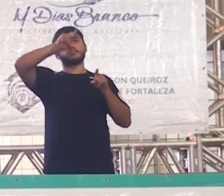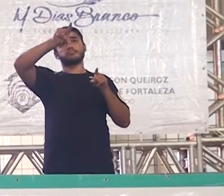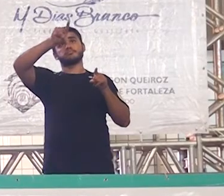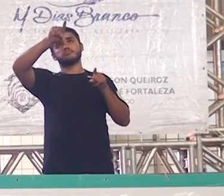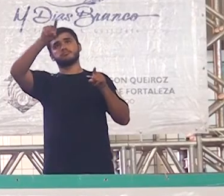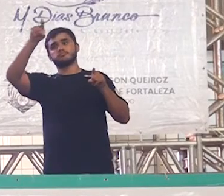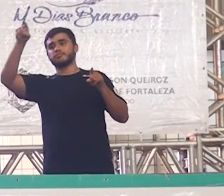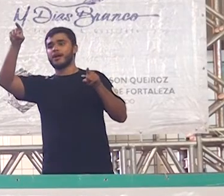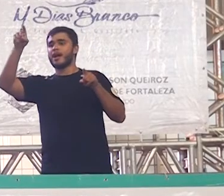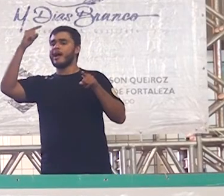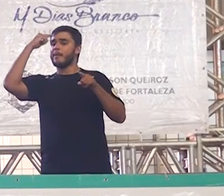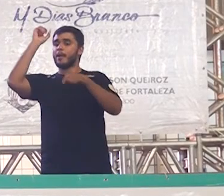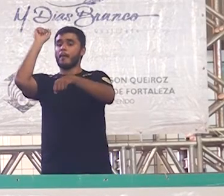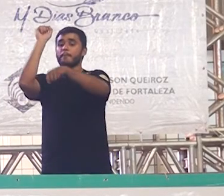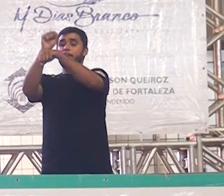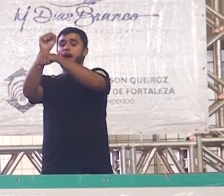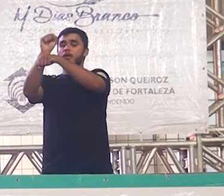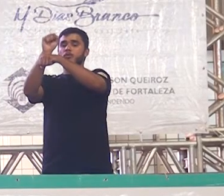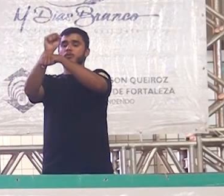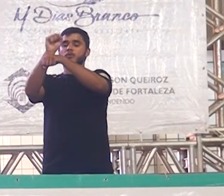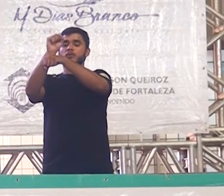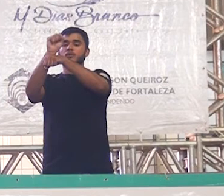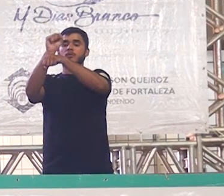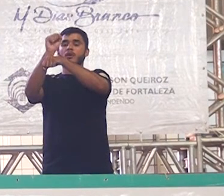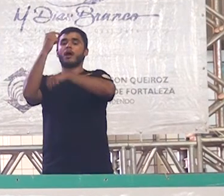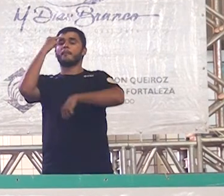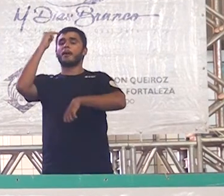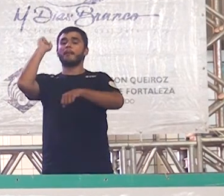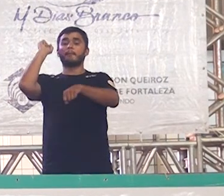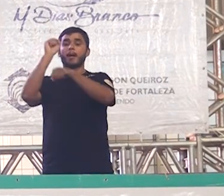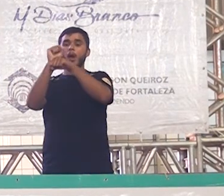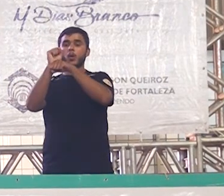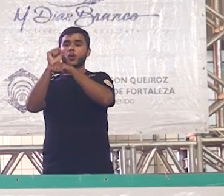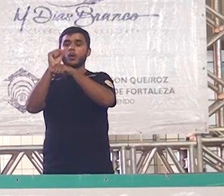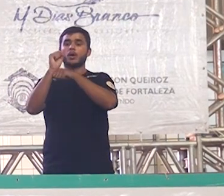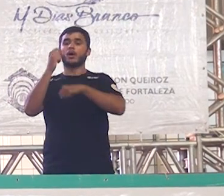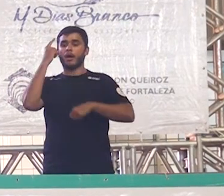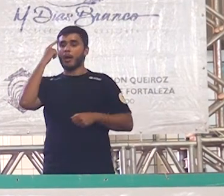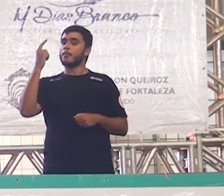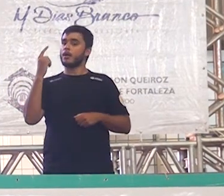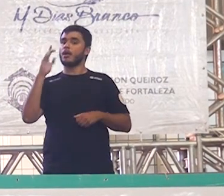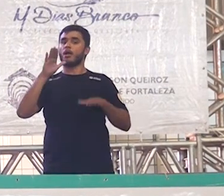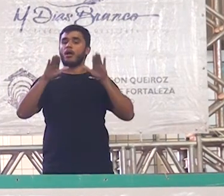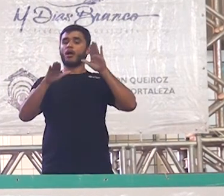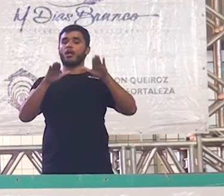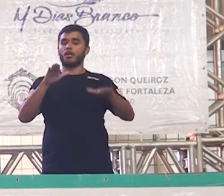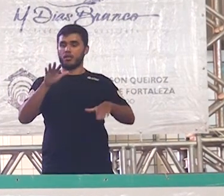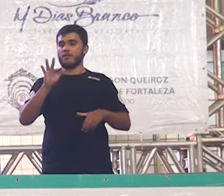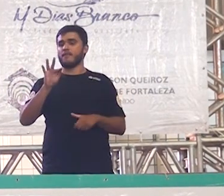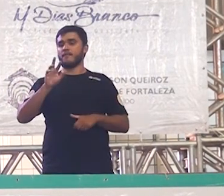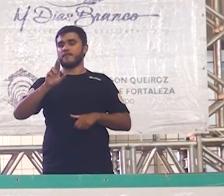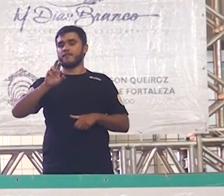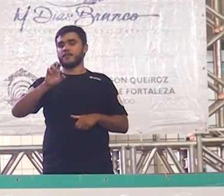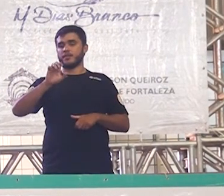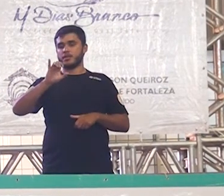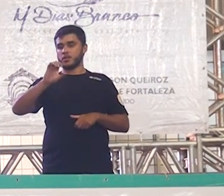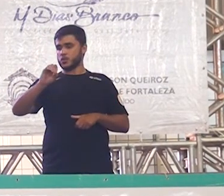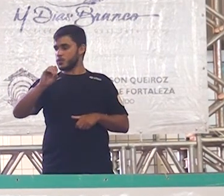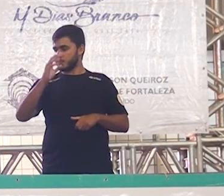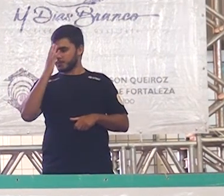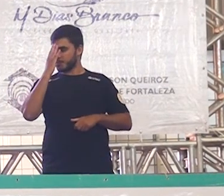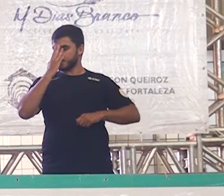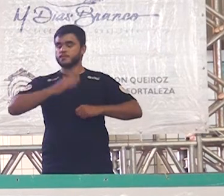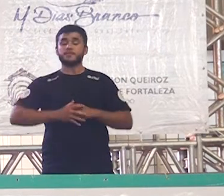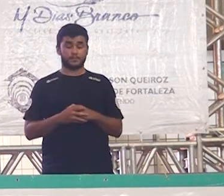primeiro trecho, movimento acelerado, reta, movimento uniforme, só o espaço vai aumentando sem a